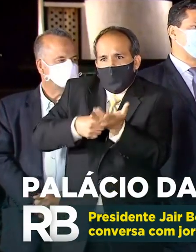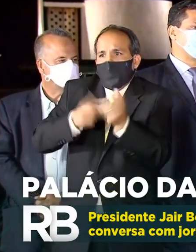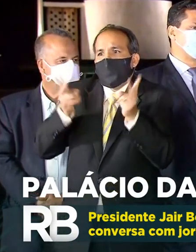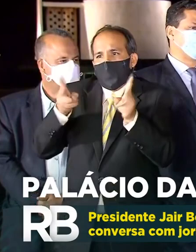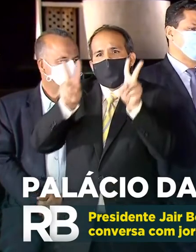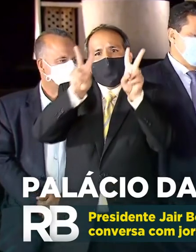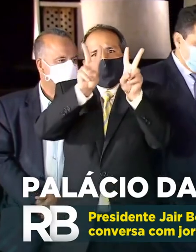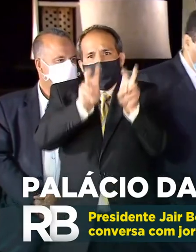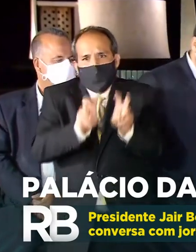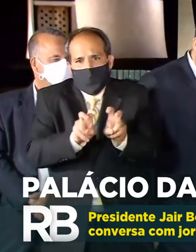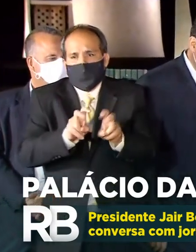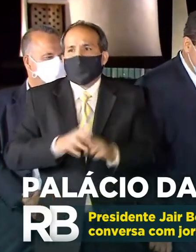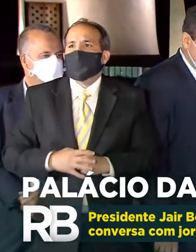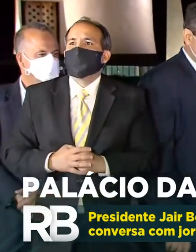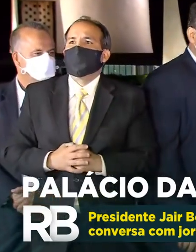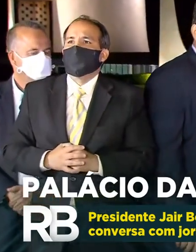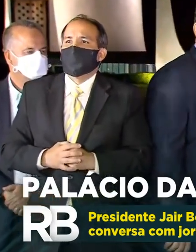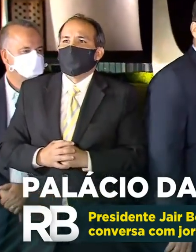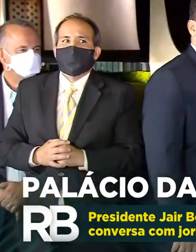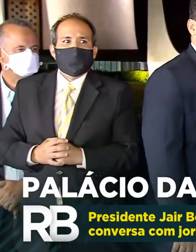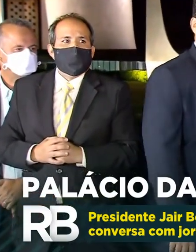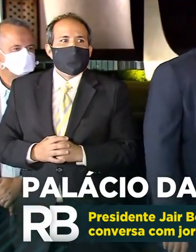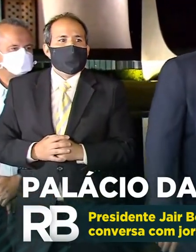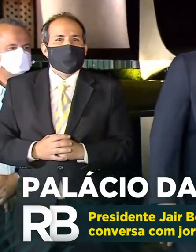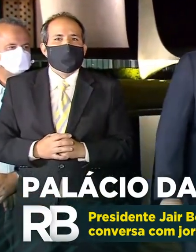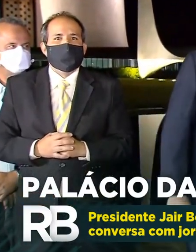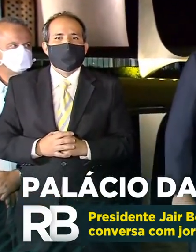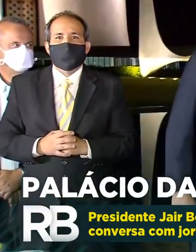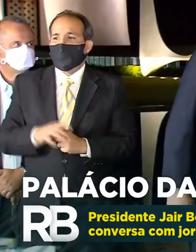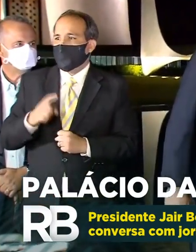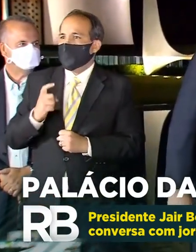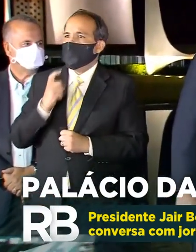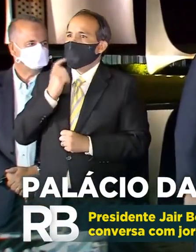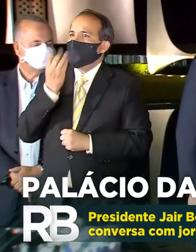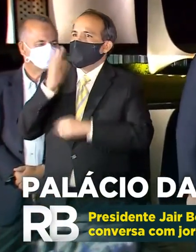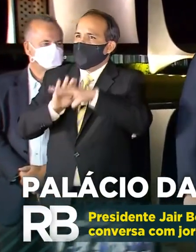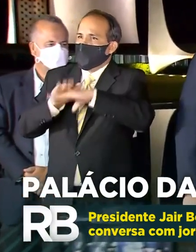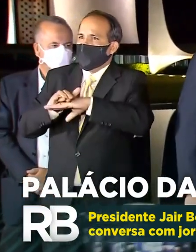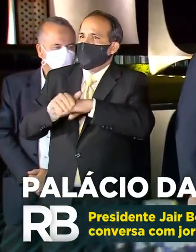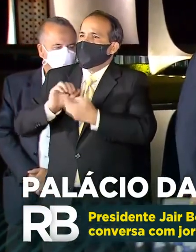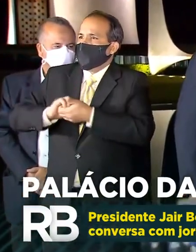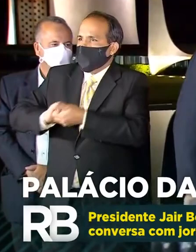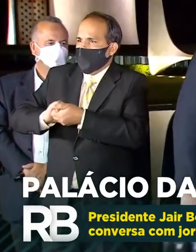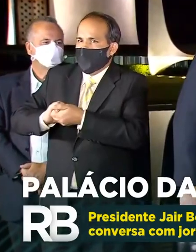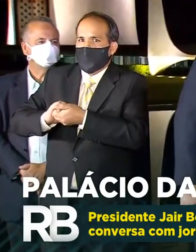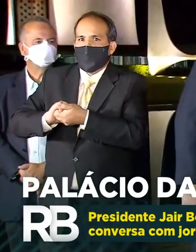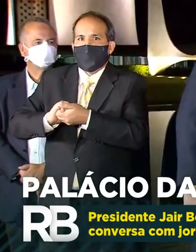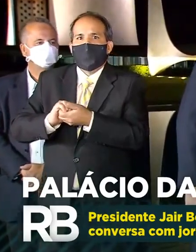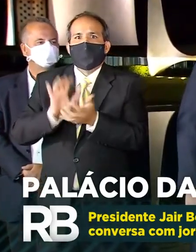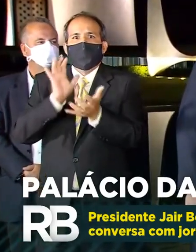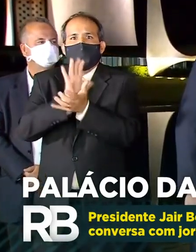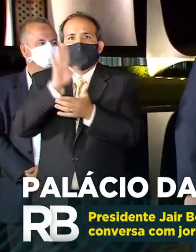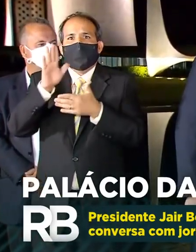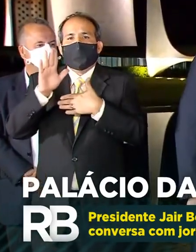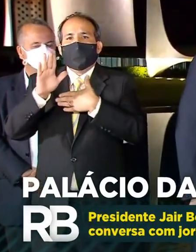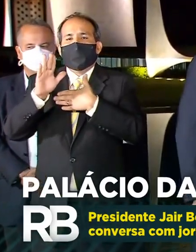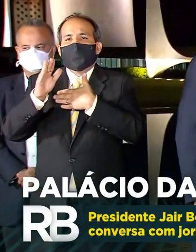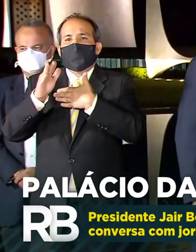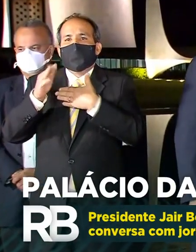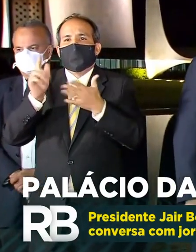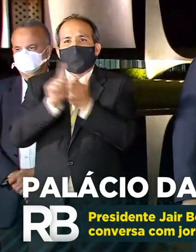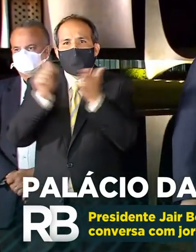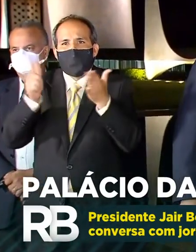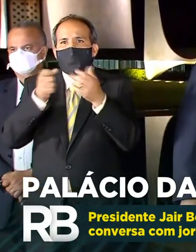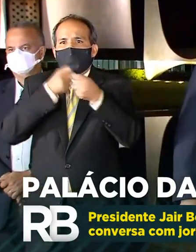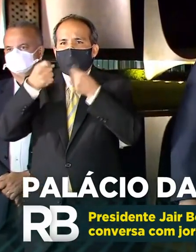temas. Obrigado. Bem, boa noite, cumprimentar a imprensa, cumprimentar